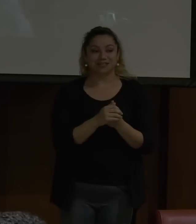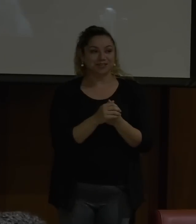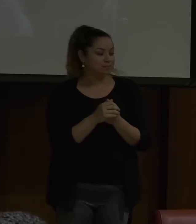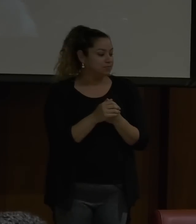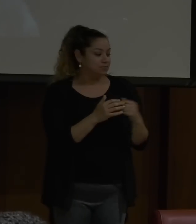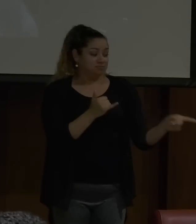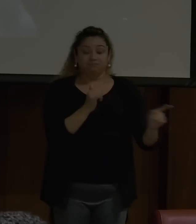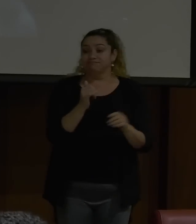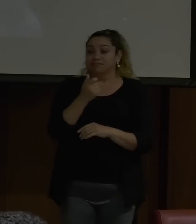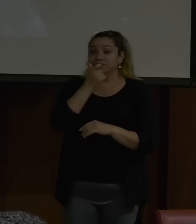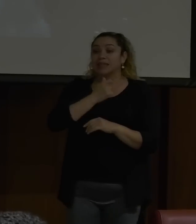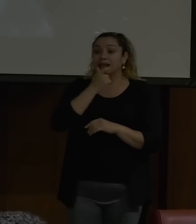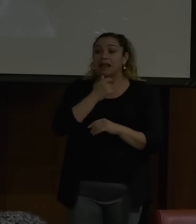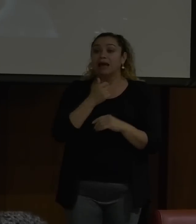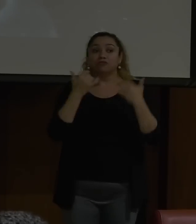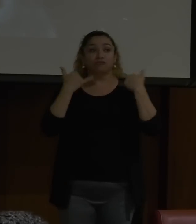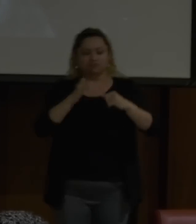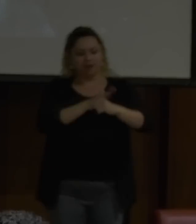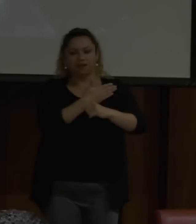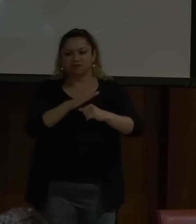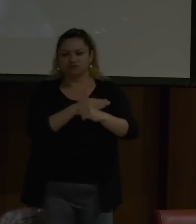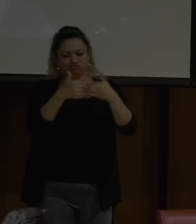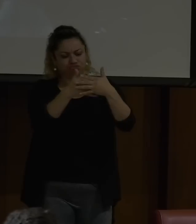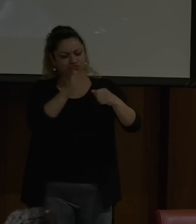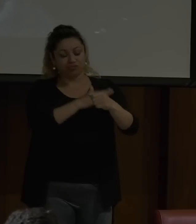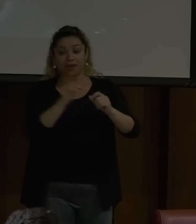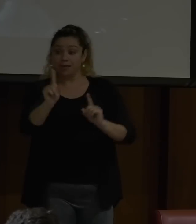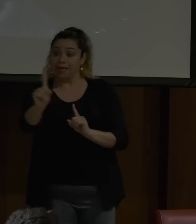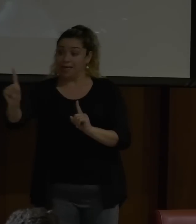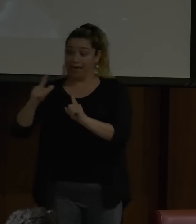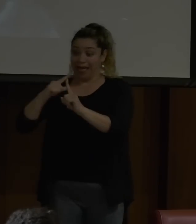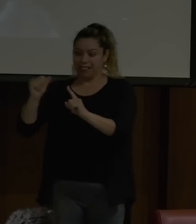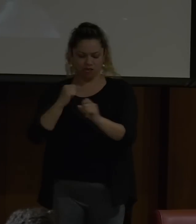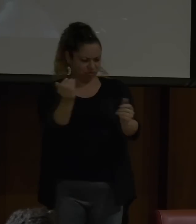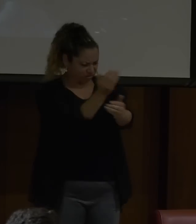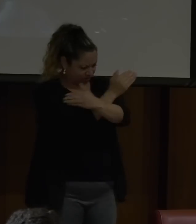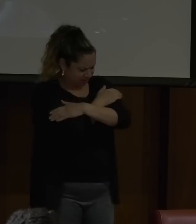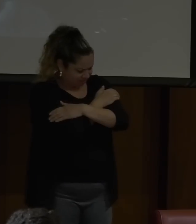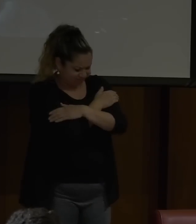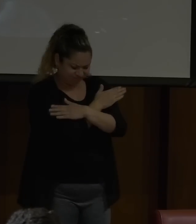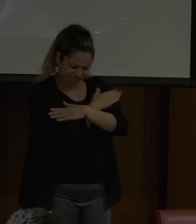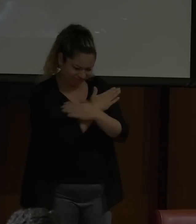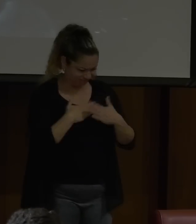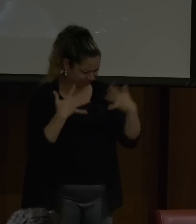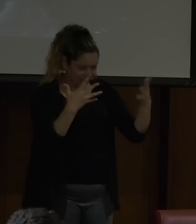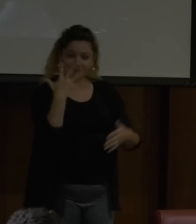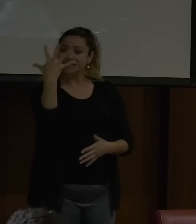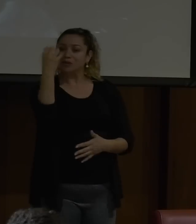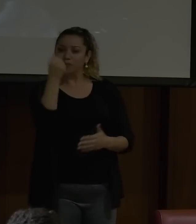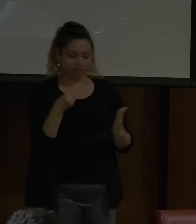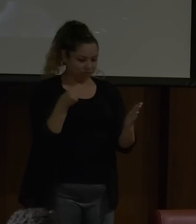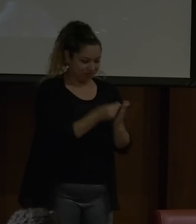Cuando Leandro terminó de cantar el verso final, su tío le dio un fuerte abrazo y le dijo: tienes 5 pesos más. Con ese dinero ya tenía